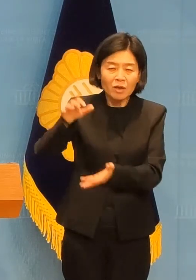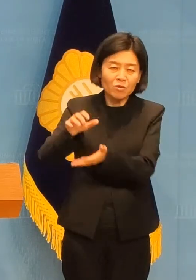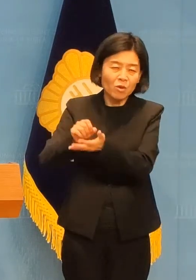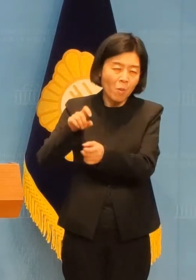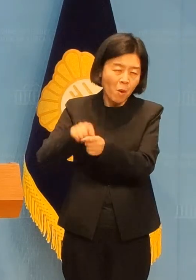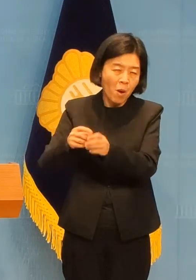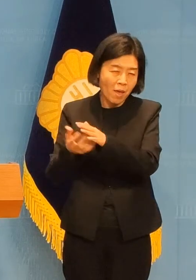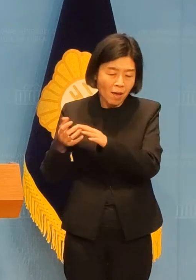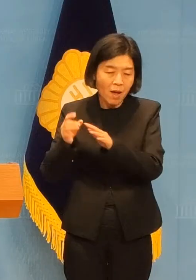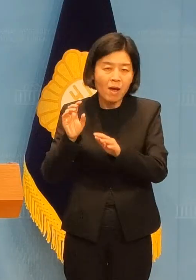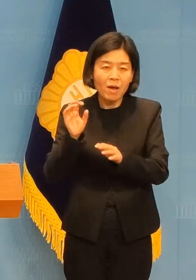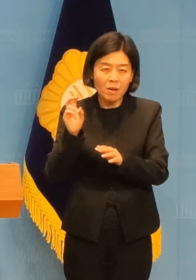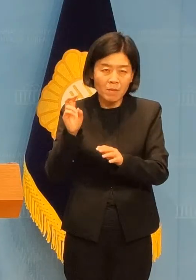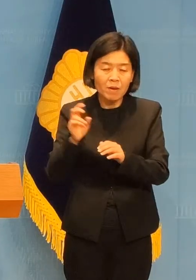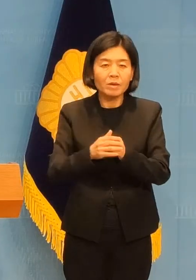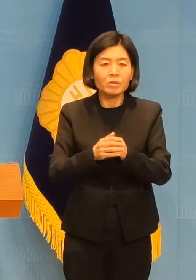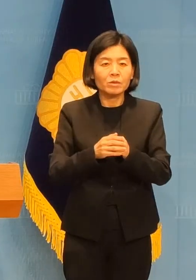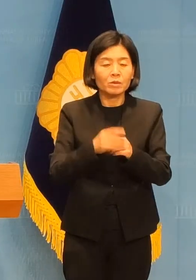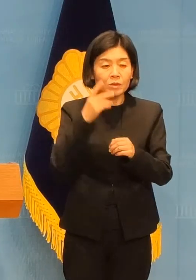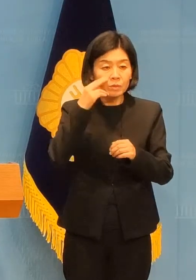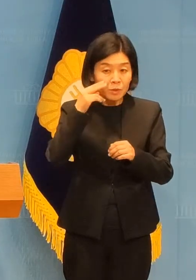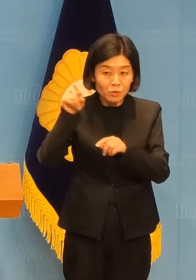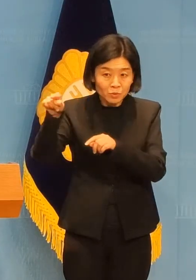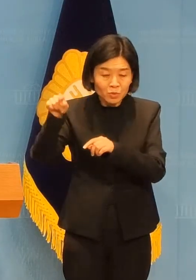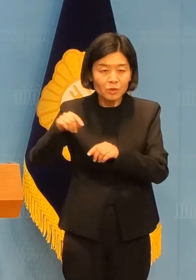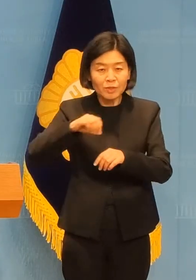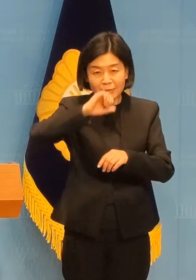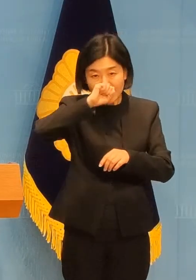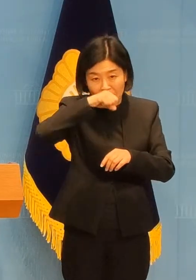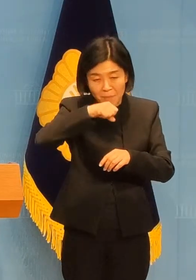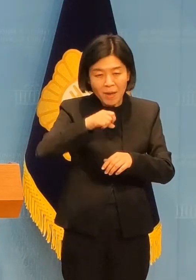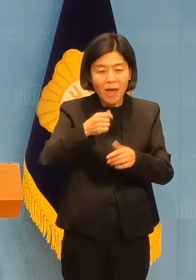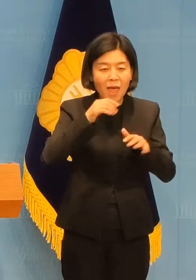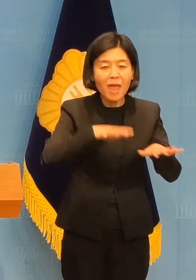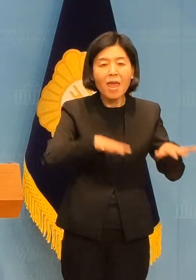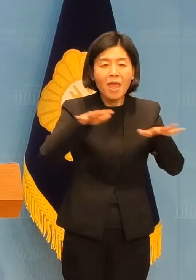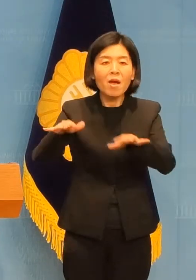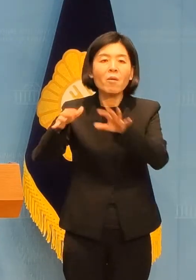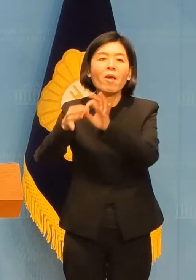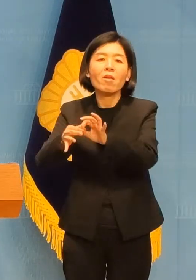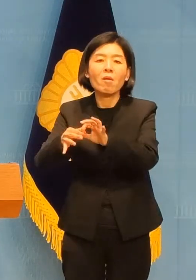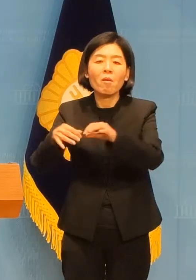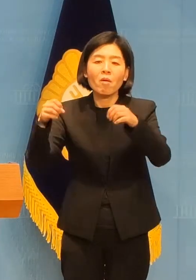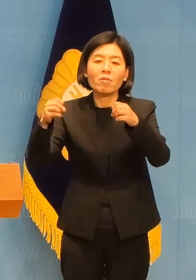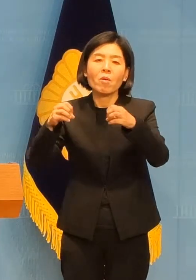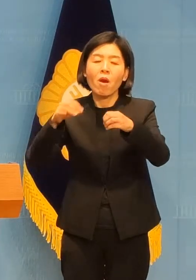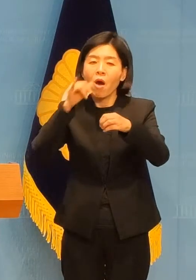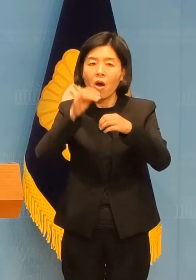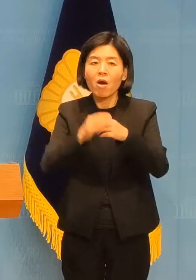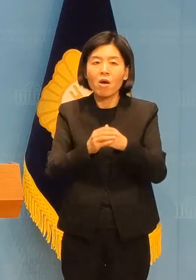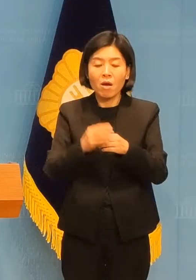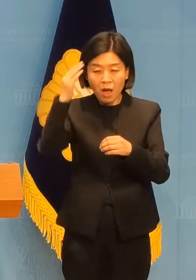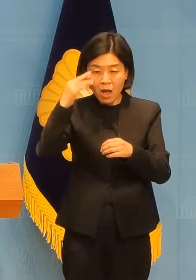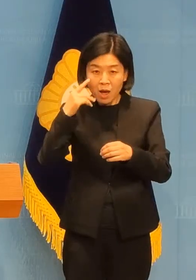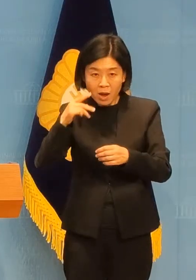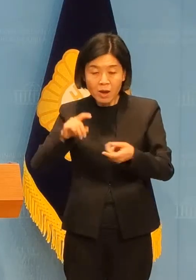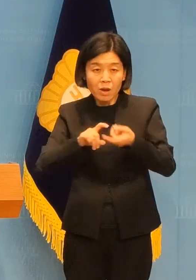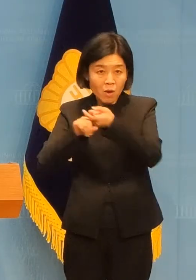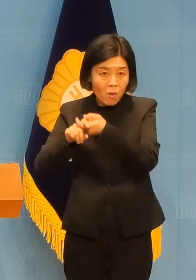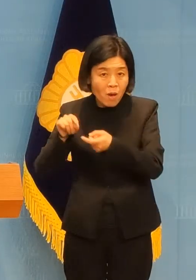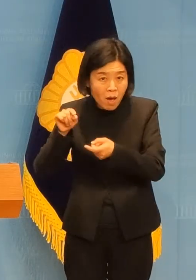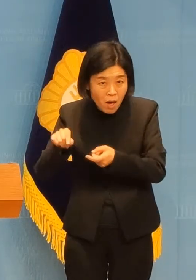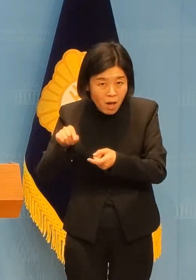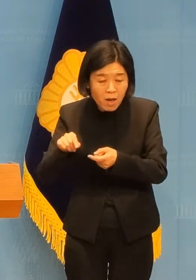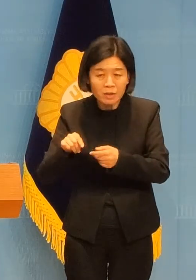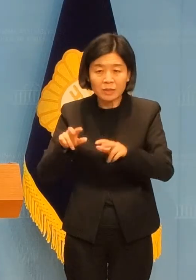해협까지 언급했습니다. 결국 이번 협상에 담긴 한미동맹 현대화는 대한민국 국민 혈세로